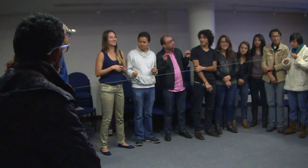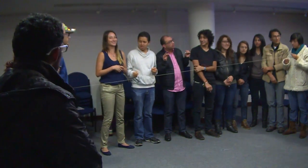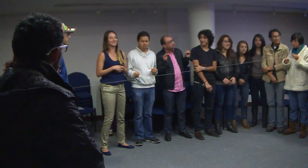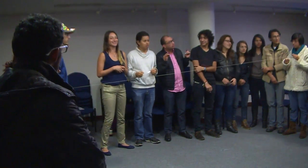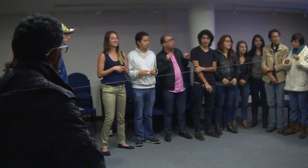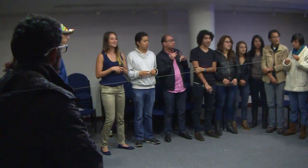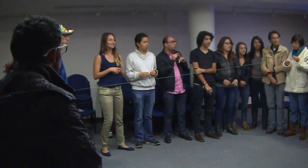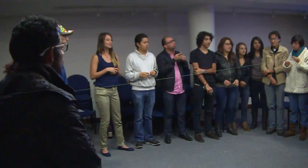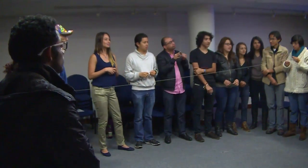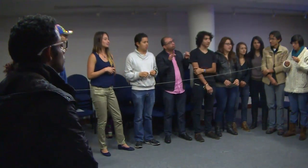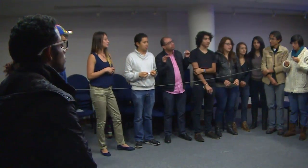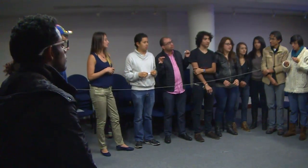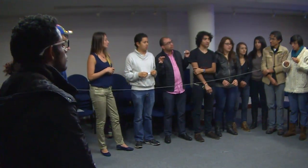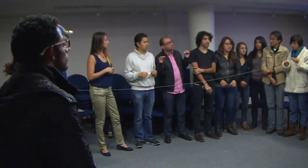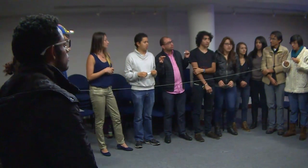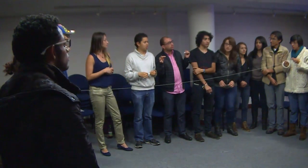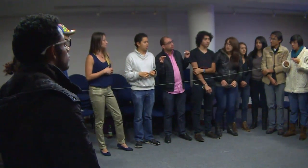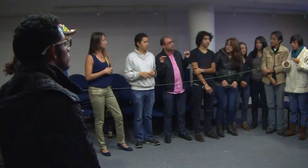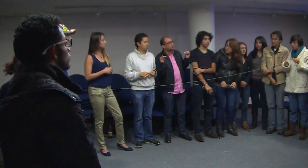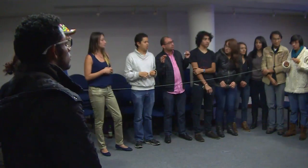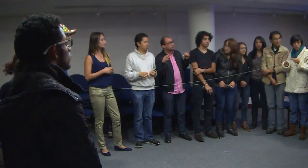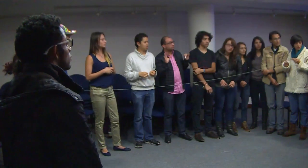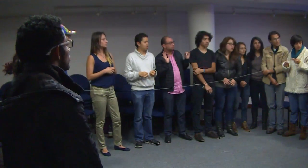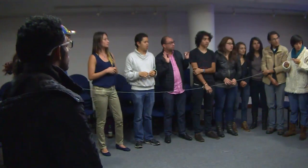Pregunta, profesor, ¿es una palabra o es una frase?